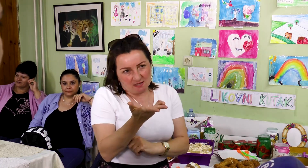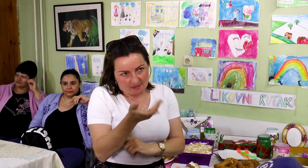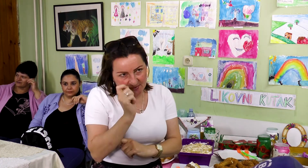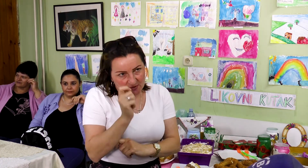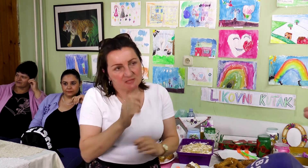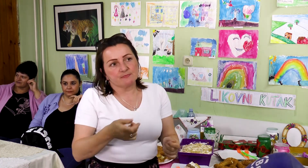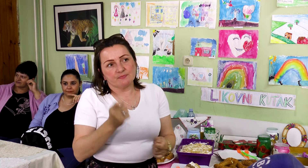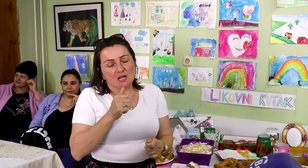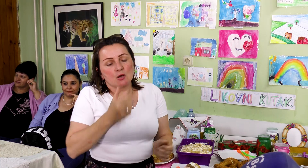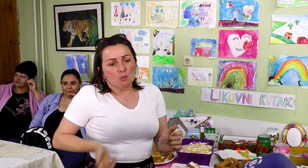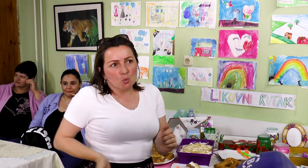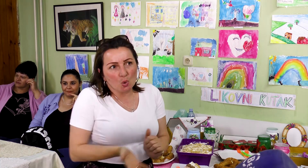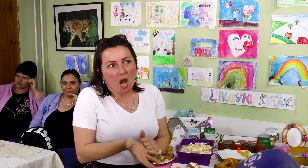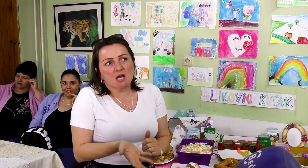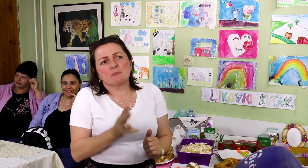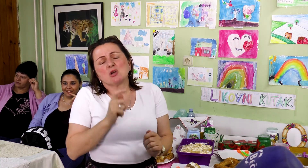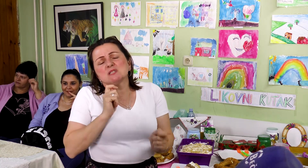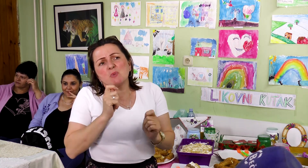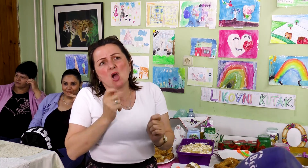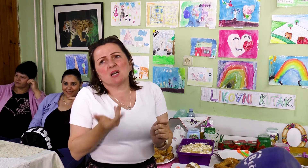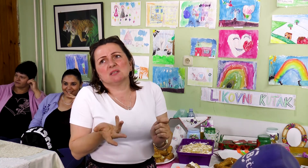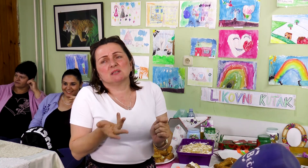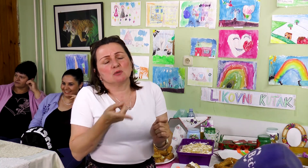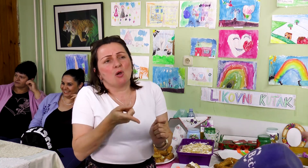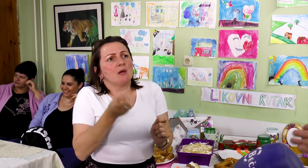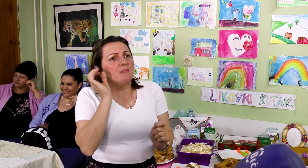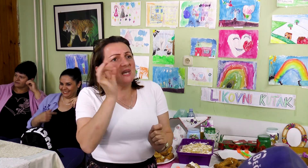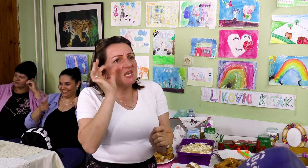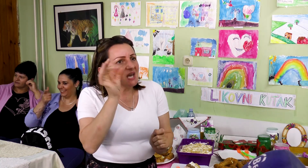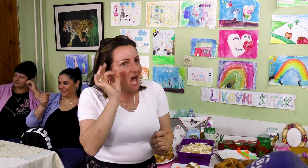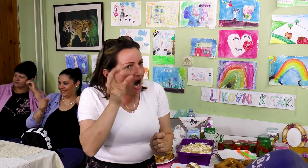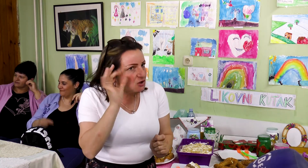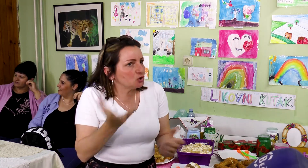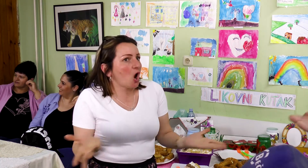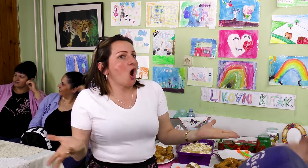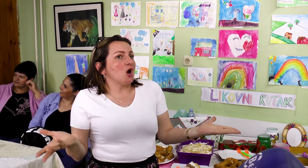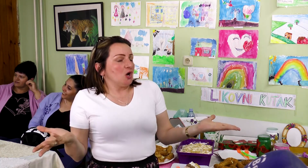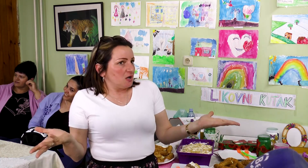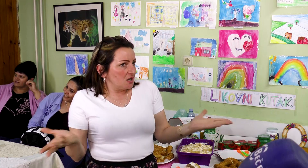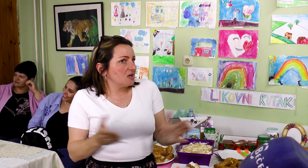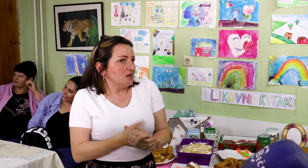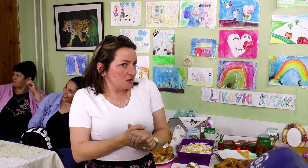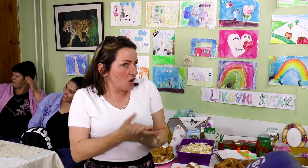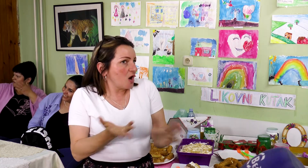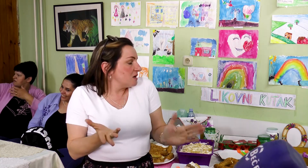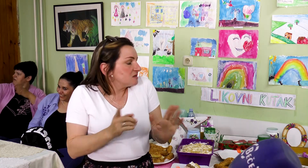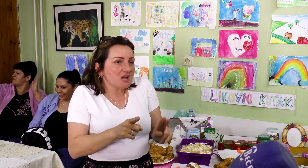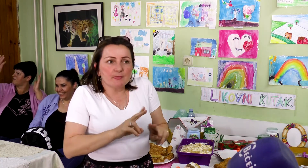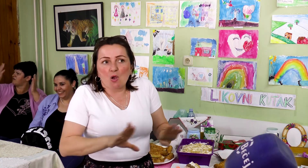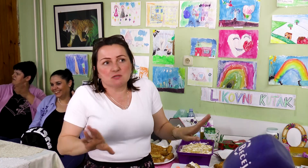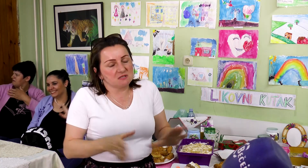pantomimu i spremaju se sada za dolazak u Bečej. Imaju sportske aktivnosti od kuglanja, od pikada,